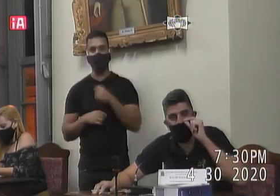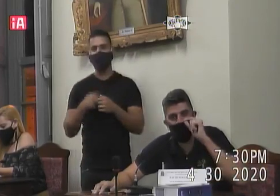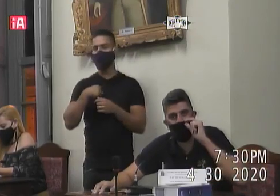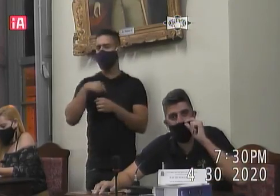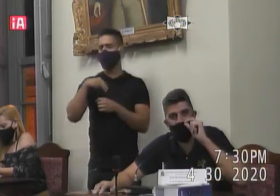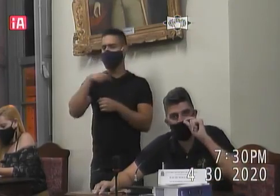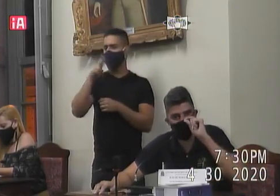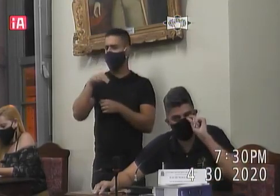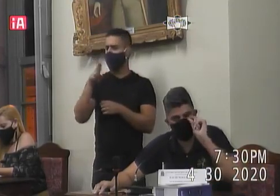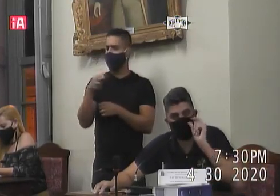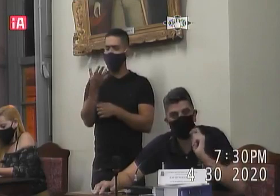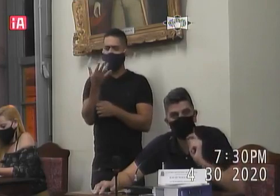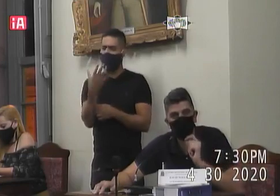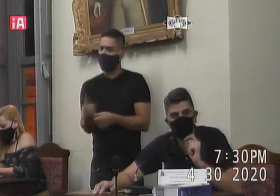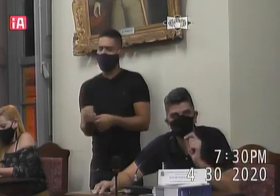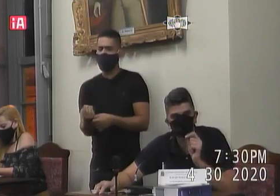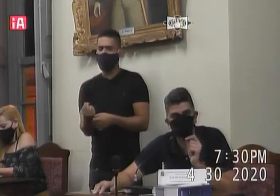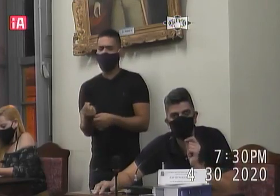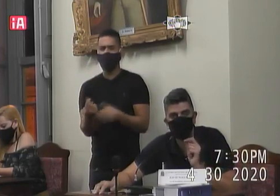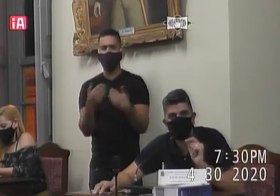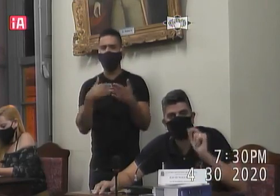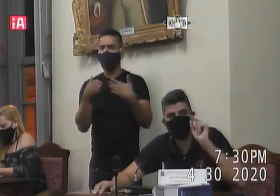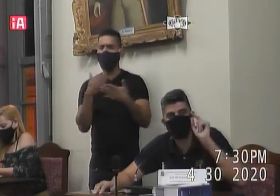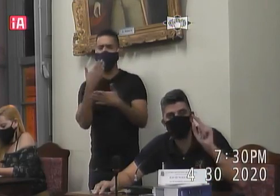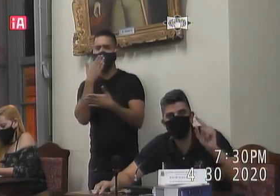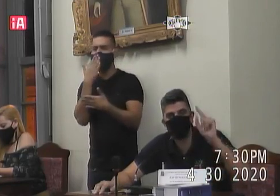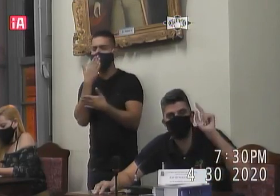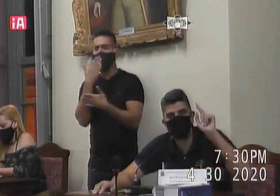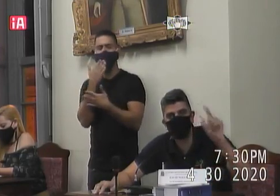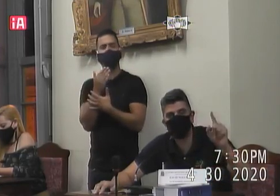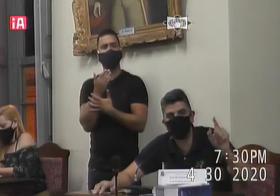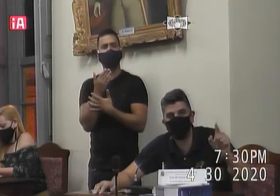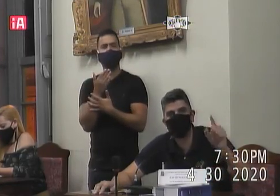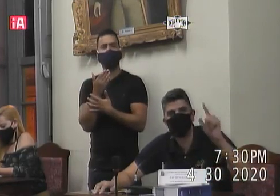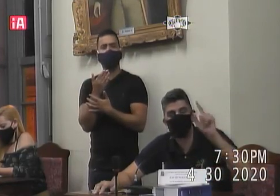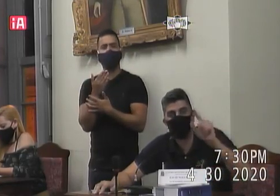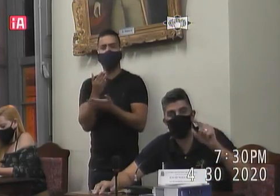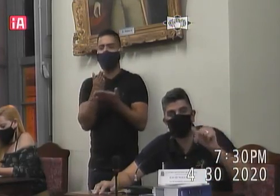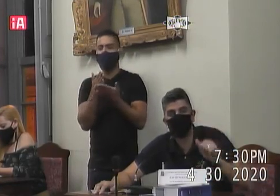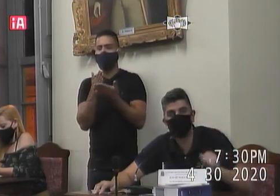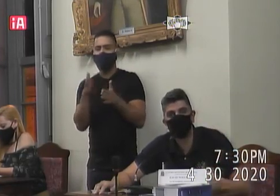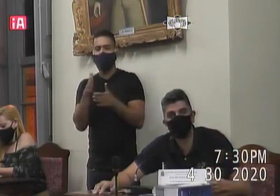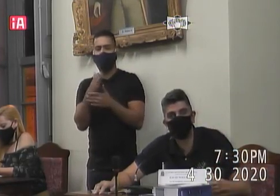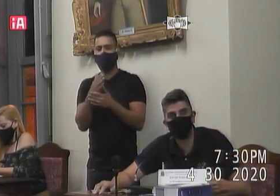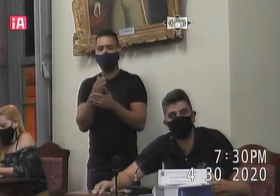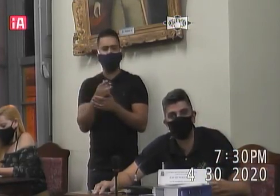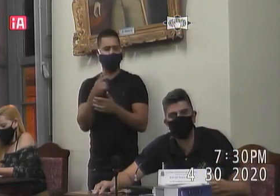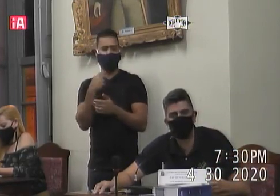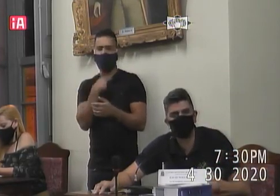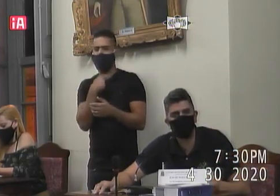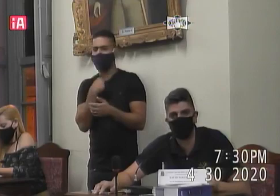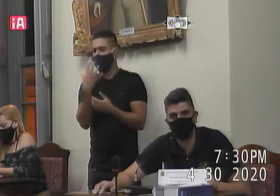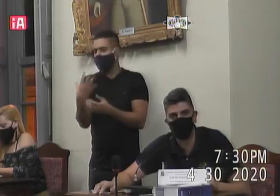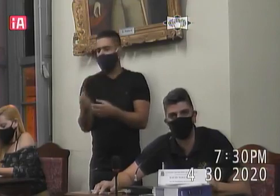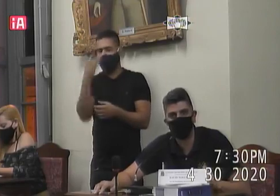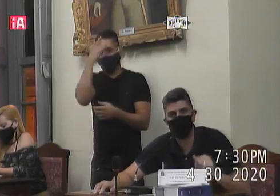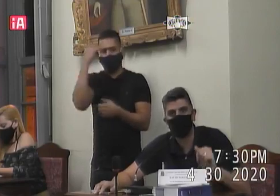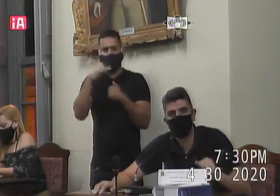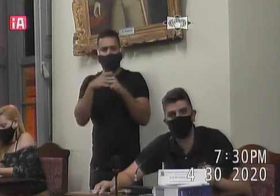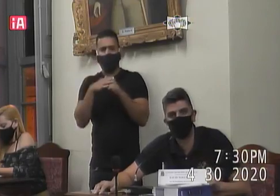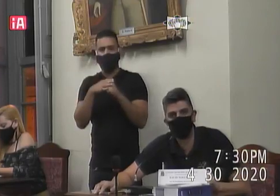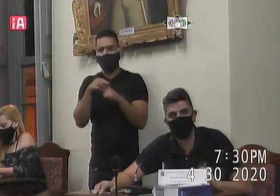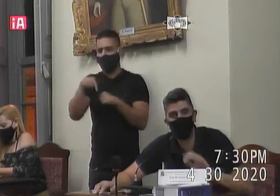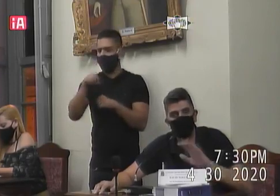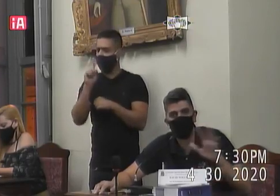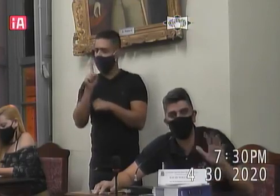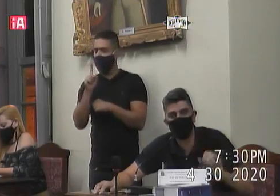vou compactuar com qualquer tipo de movimento que seja para cercear a oportunidade de viver de quem quer que seja,